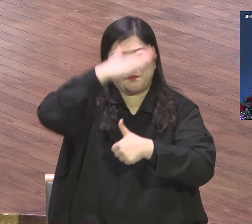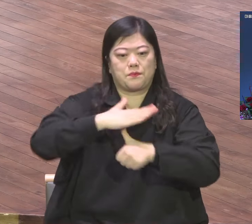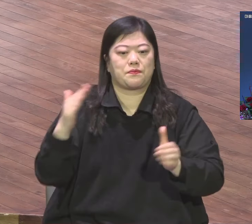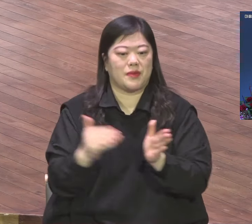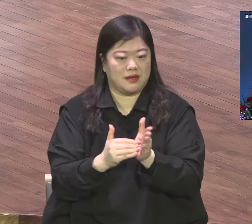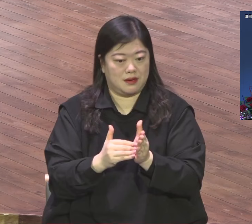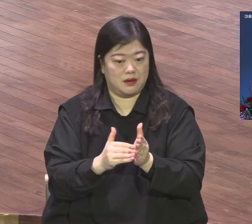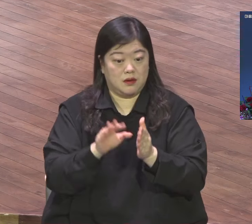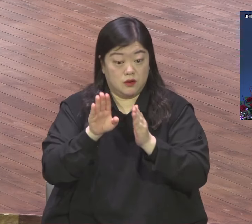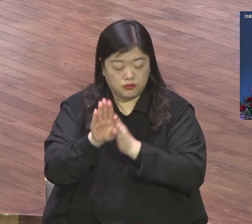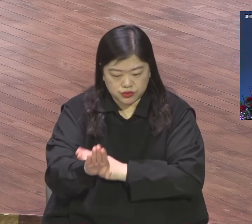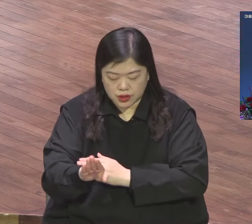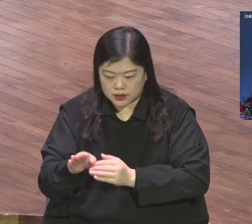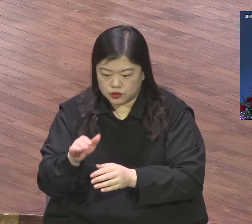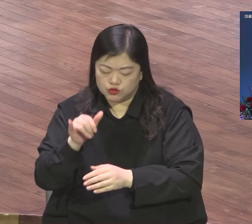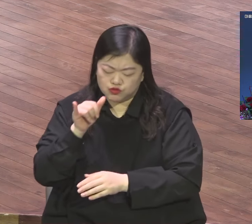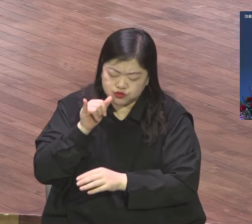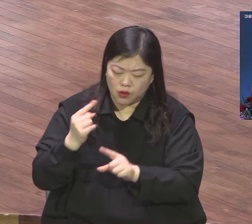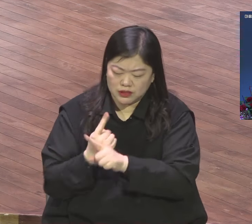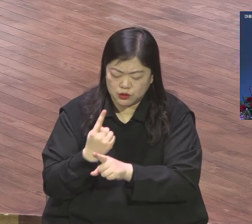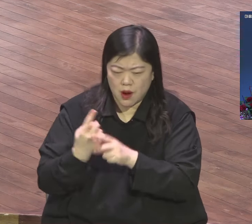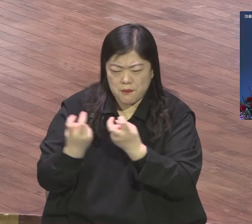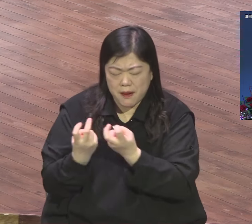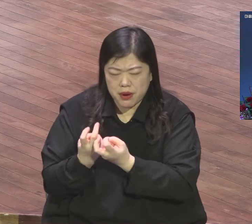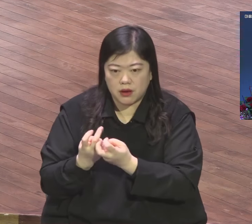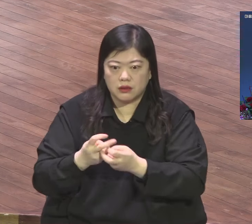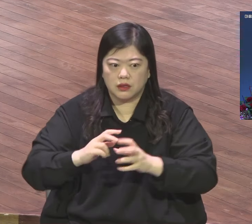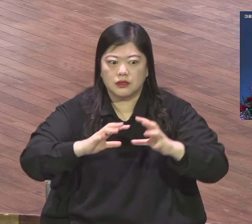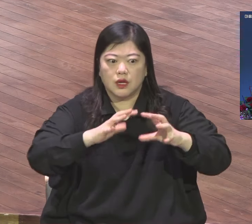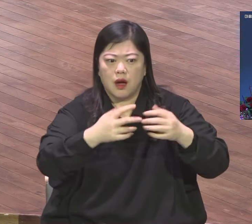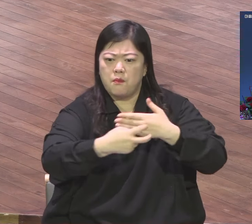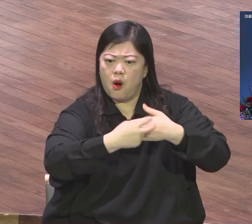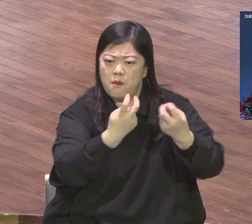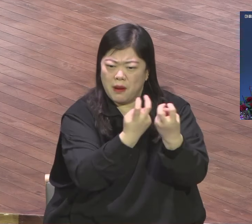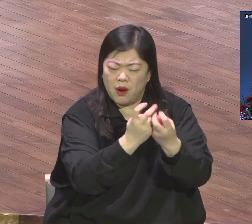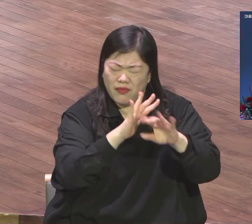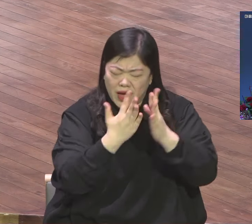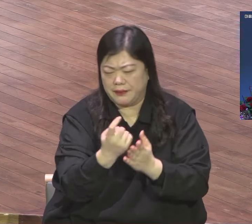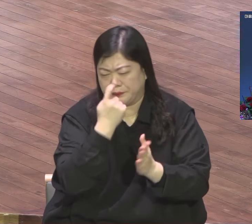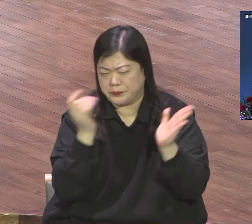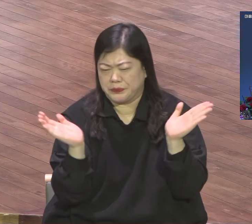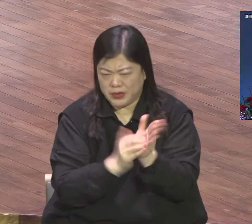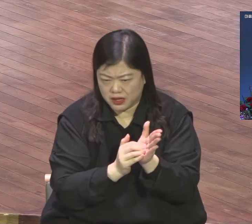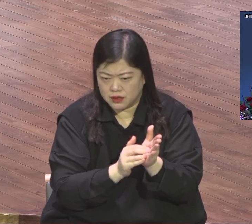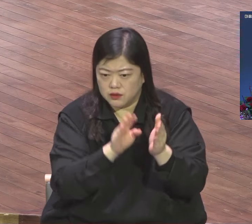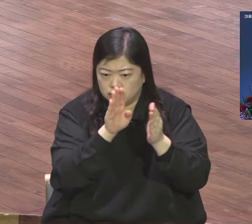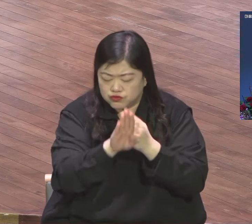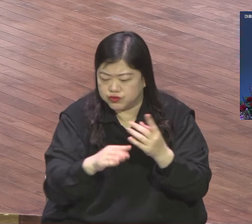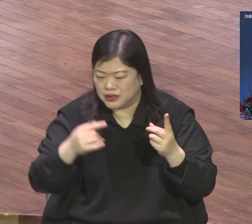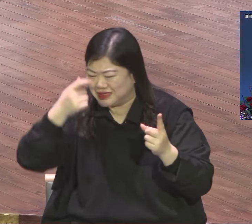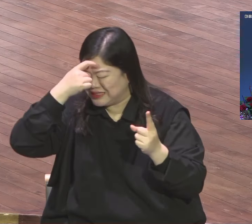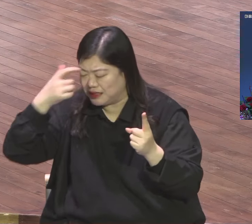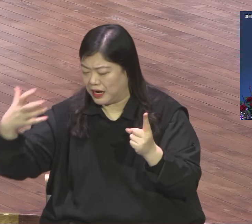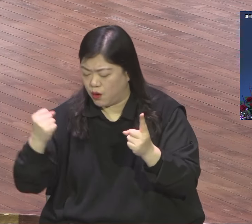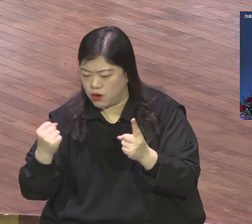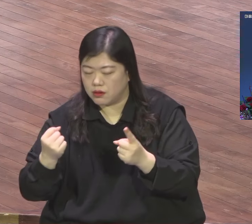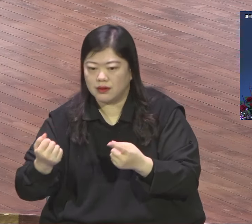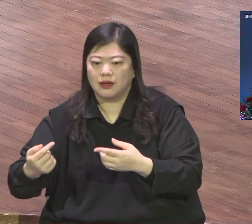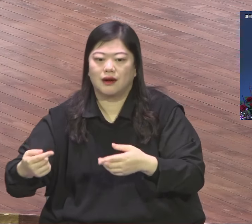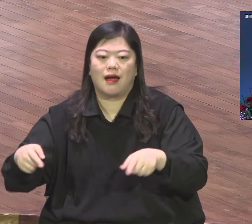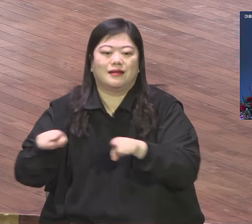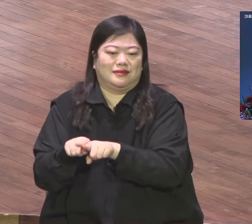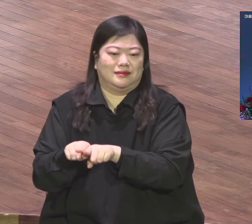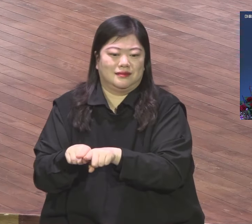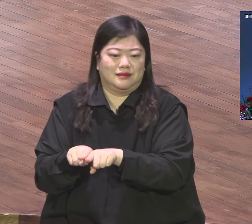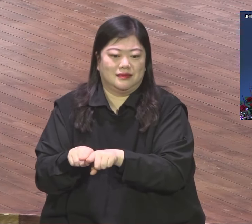한뜻으로 그렇게 자체적으로 준비를 다 했어요. 자체적으로 준비를 다 해가지고 우리 교회 한 거는 간판